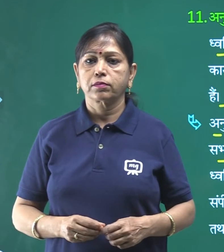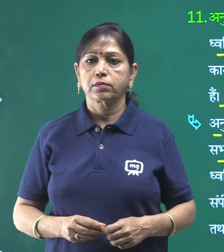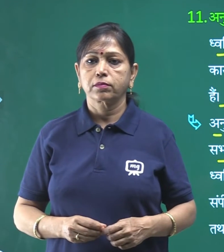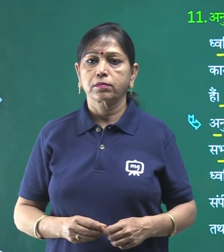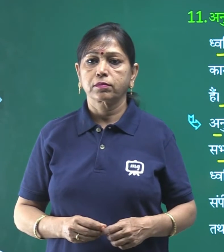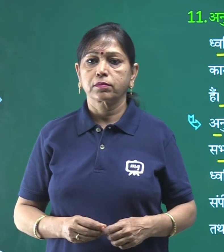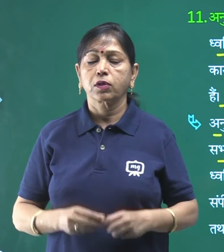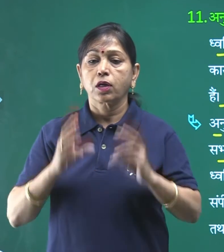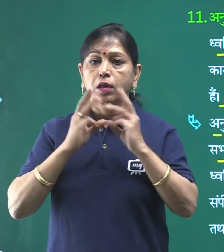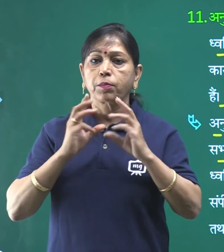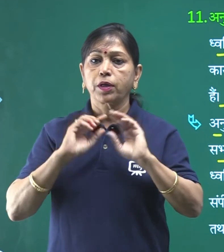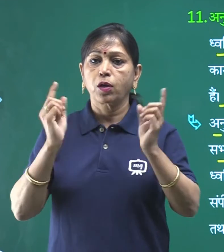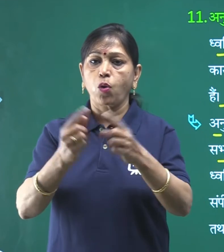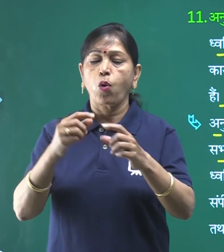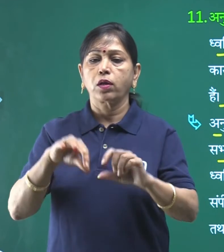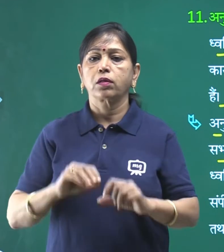सभा भवन की